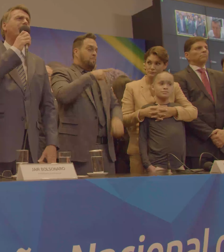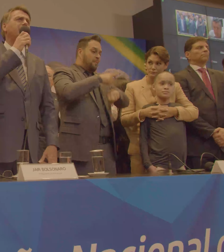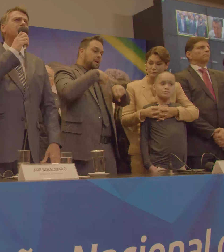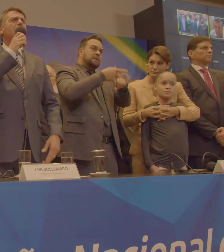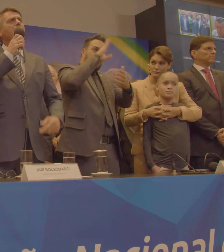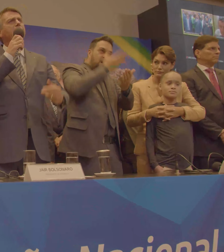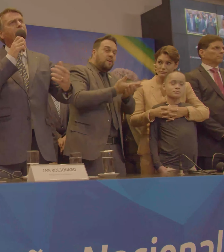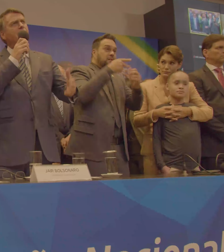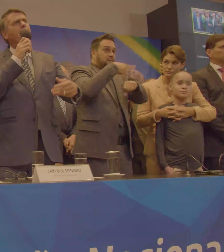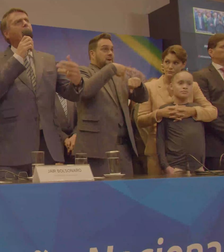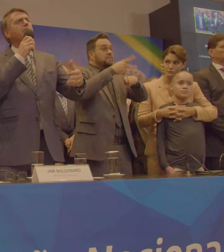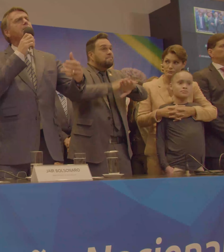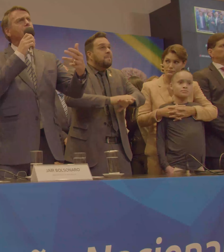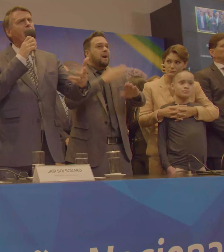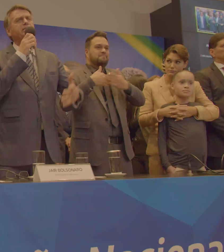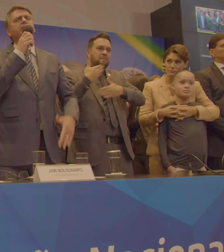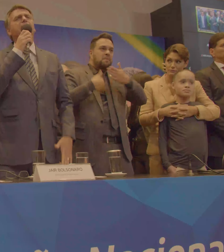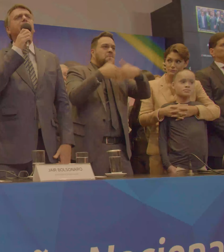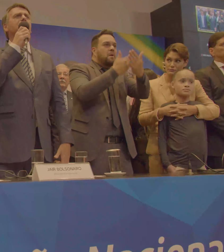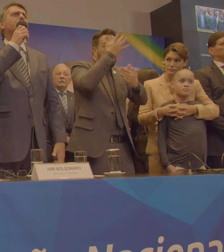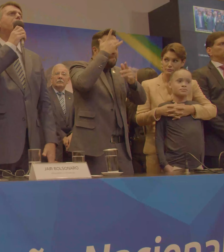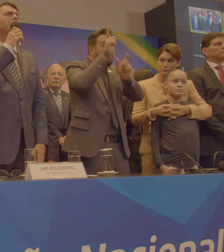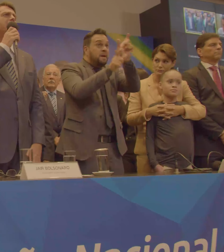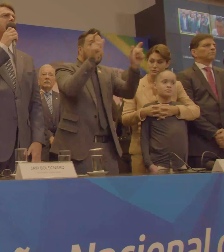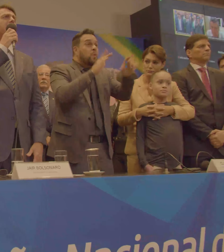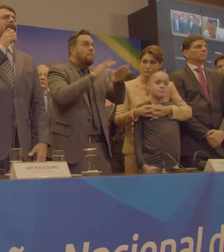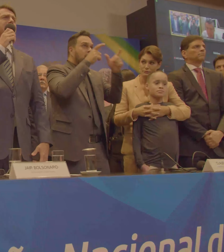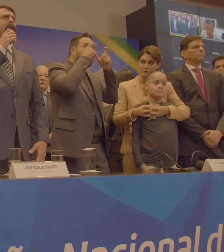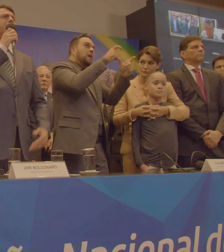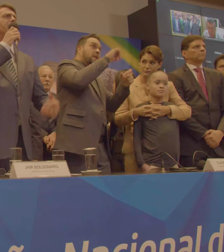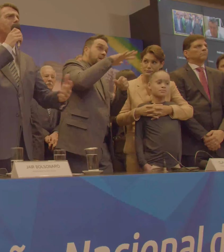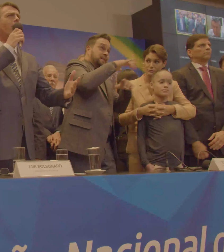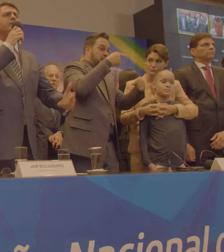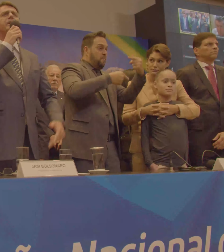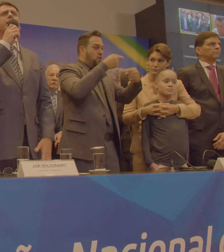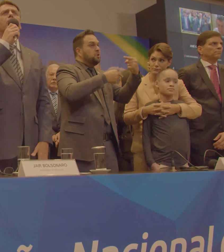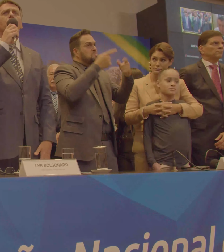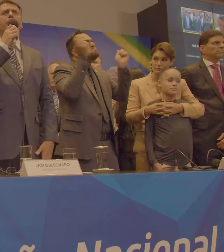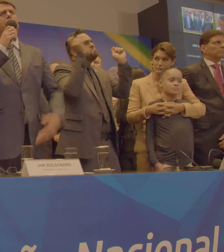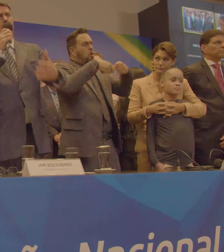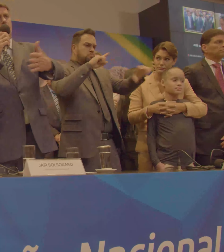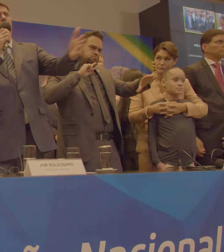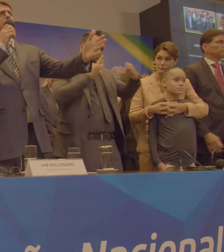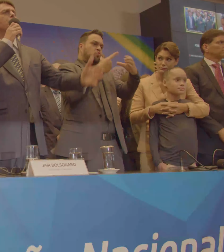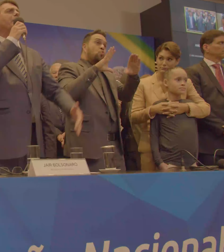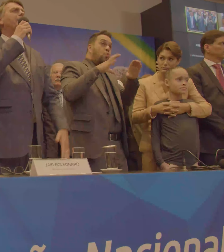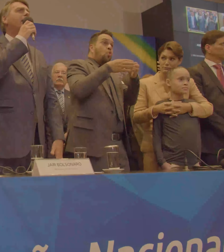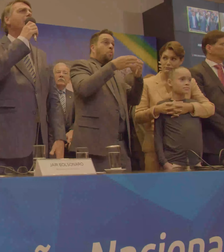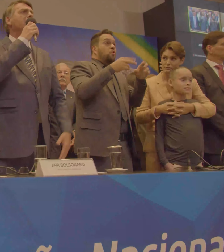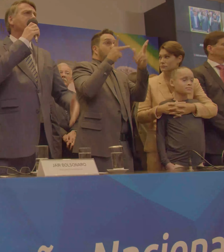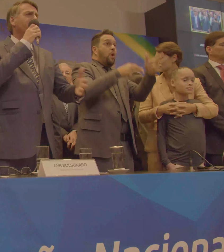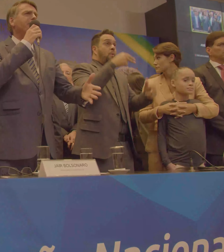seu país, cada vez mais gente se interessando por política, sabendo que pode integrar um grupo, como aqui o do